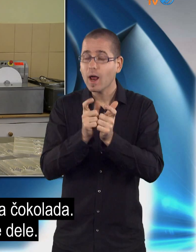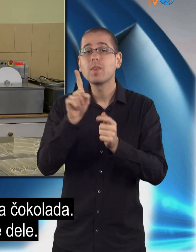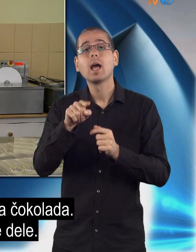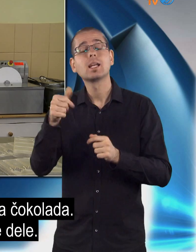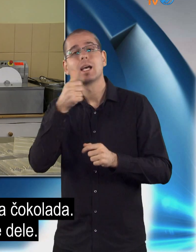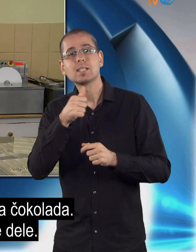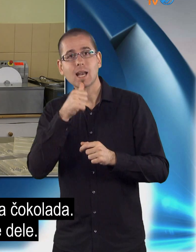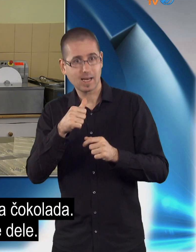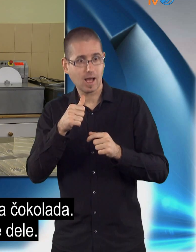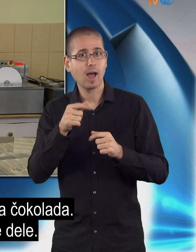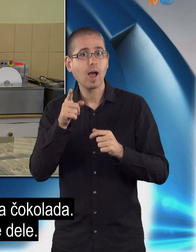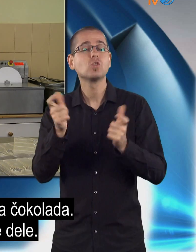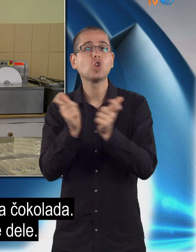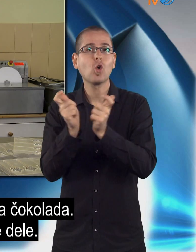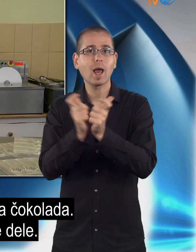in zelena čokolada.